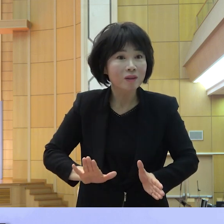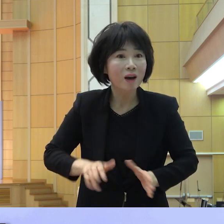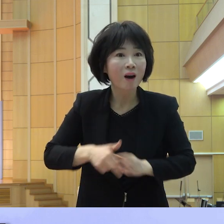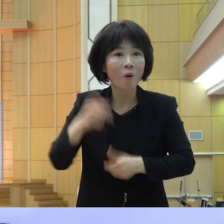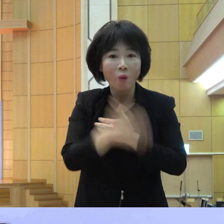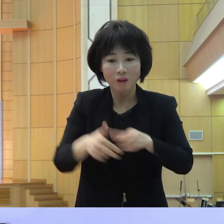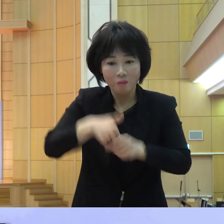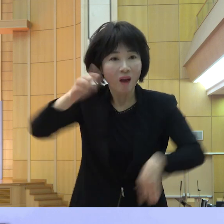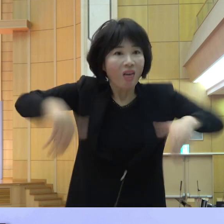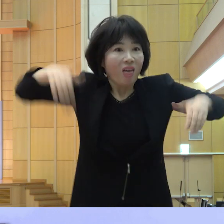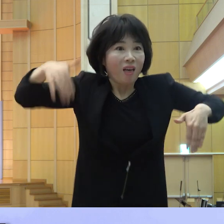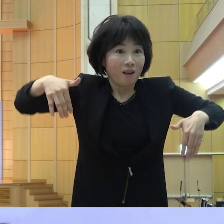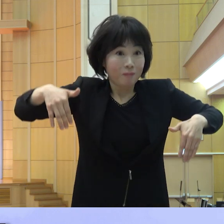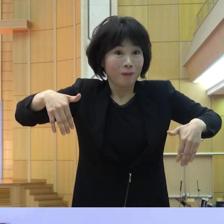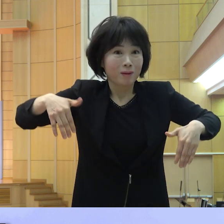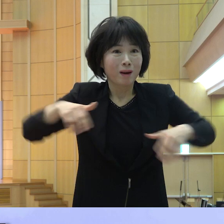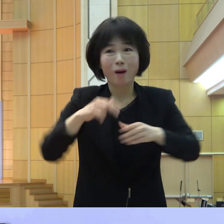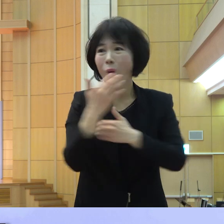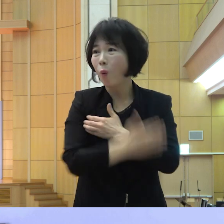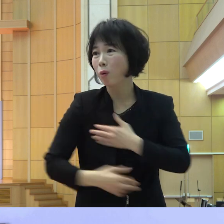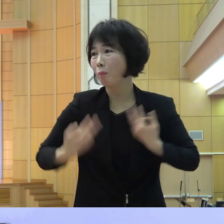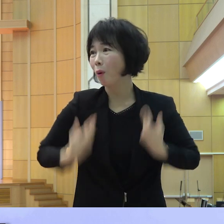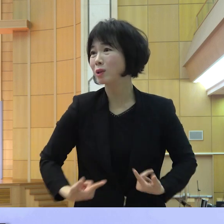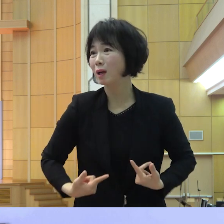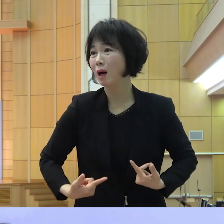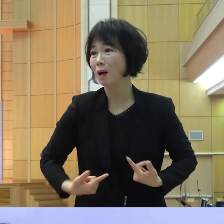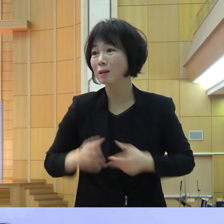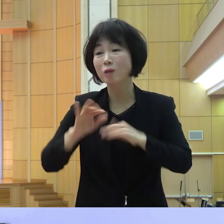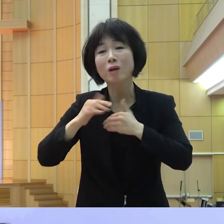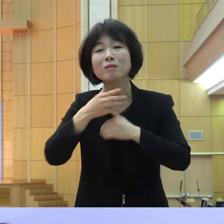삼배옷 입고 땅속에 들어가는 겁니다. 그런 거예요.